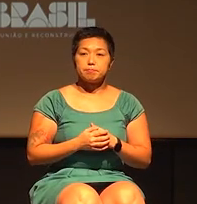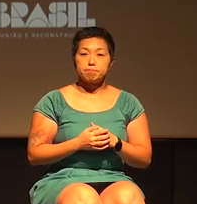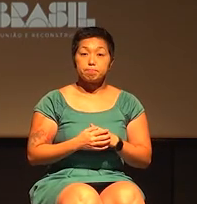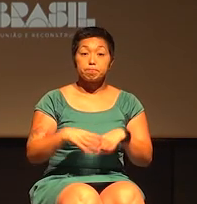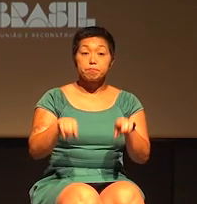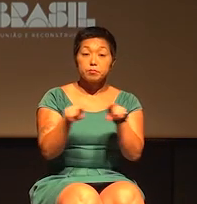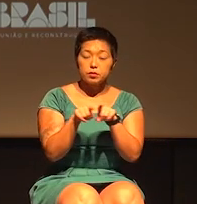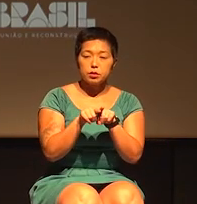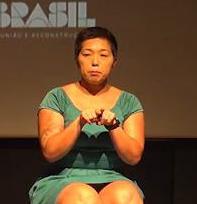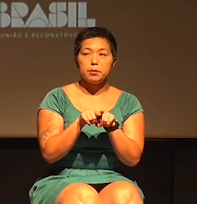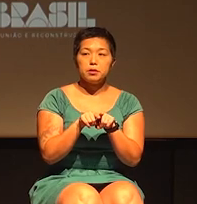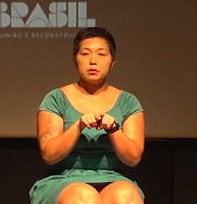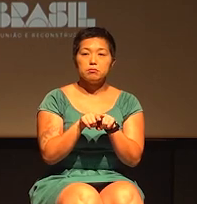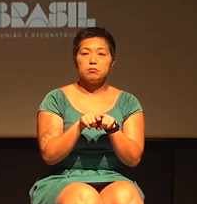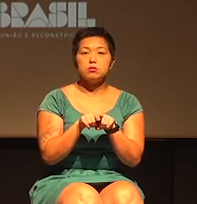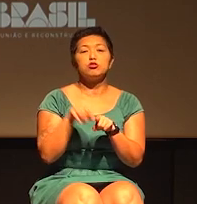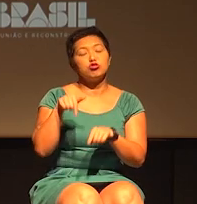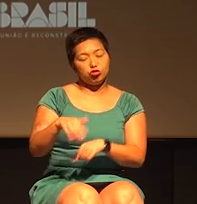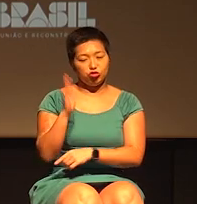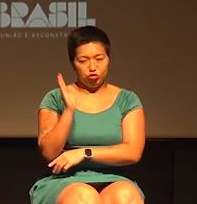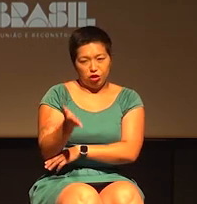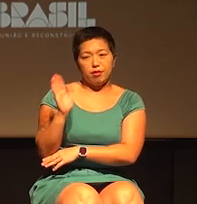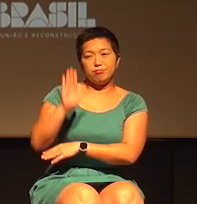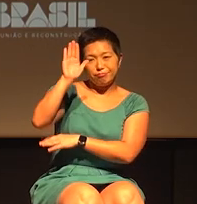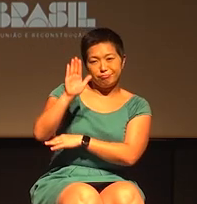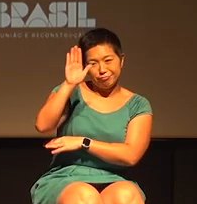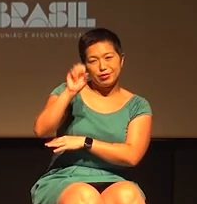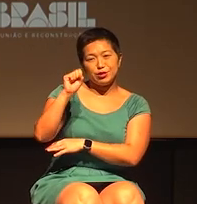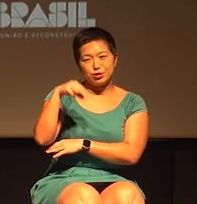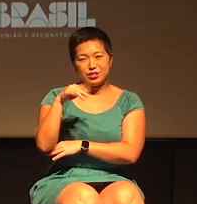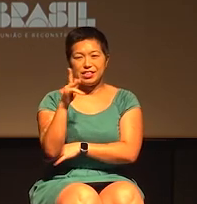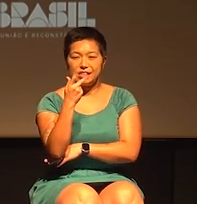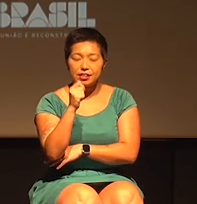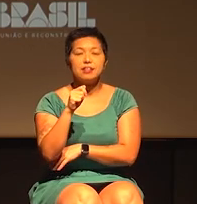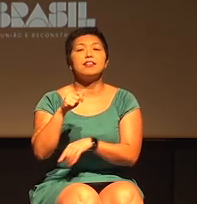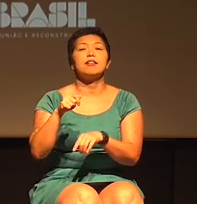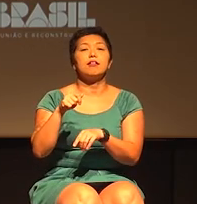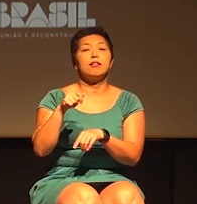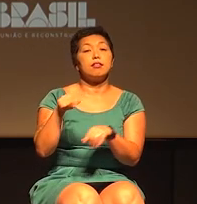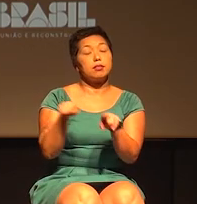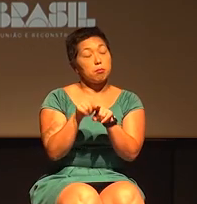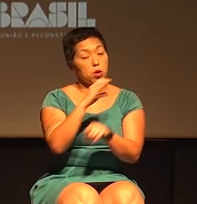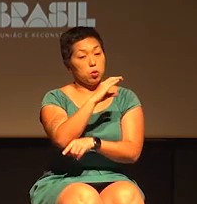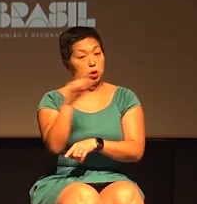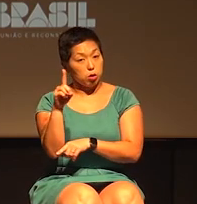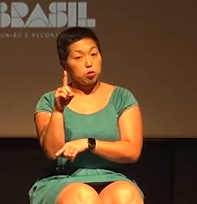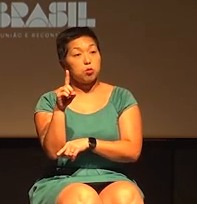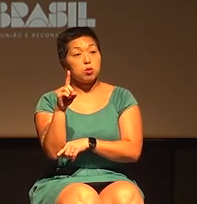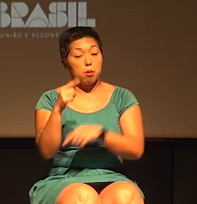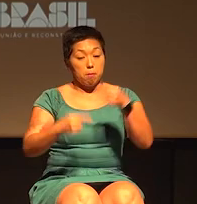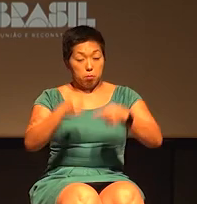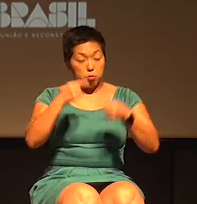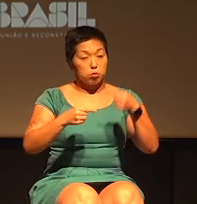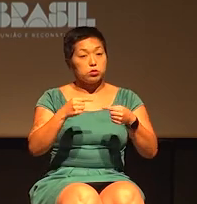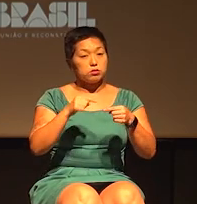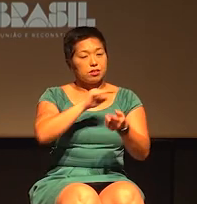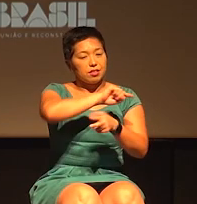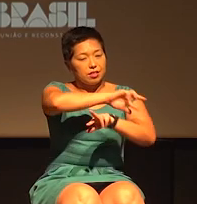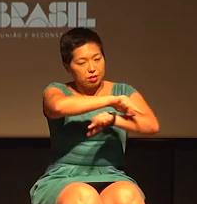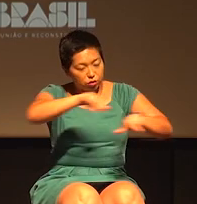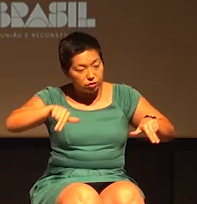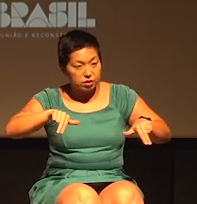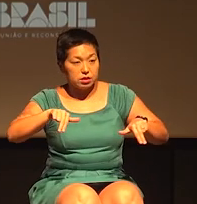e ela bom foi candidata né Soninha tem uma é coordenadora hoje política da diversidade sexual do Governo do Estado de São